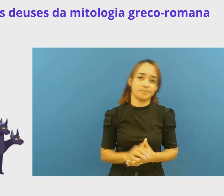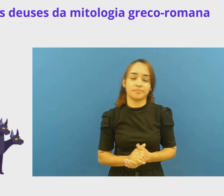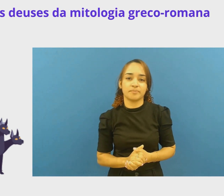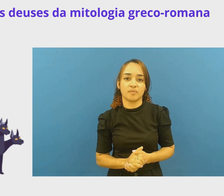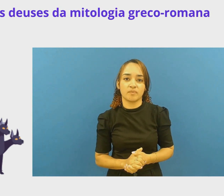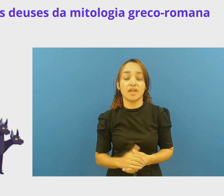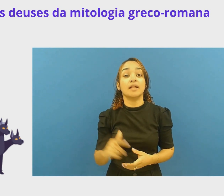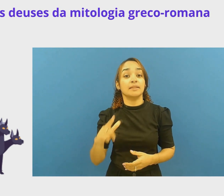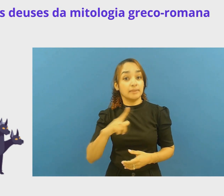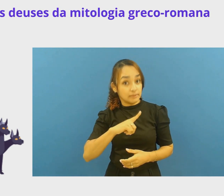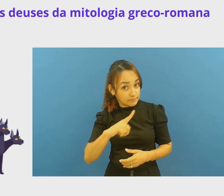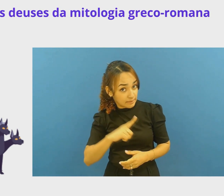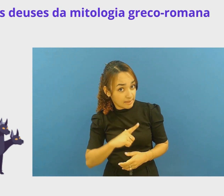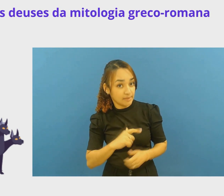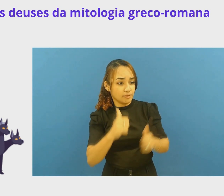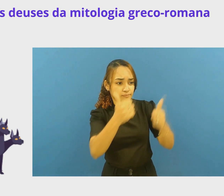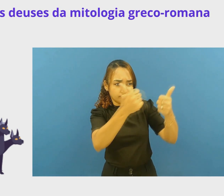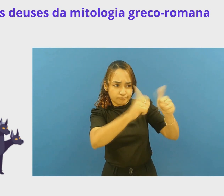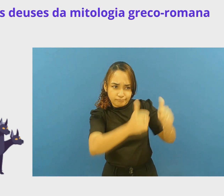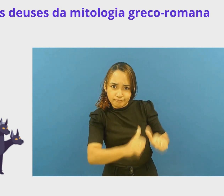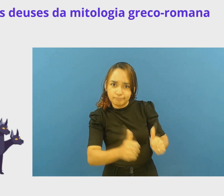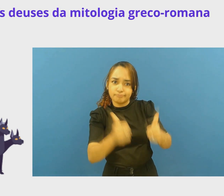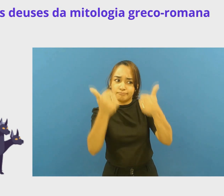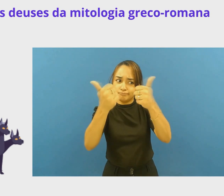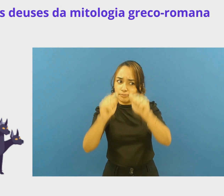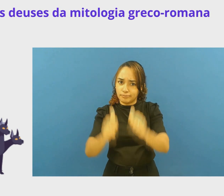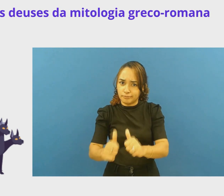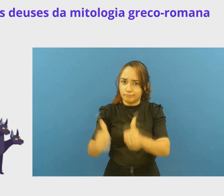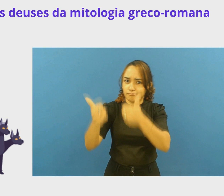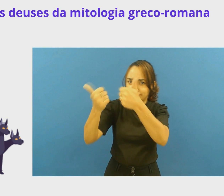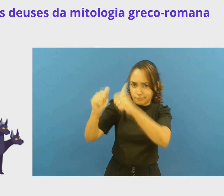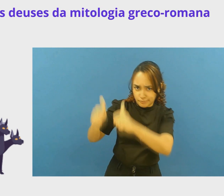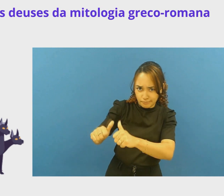E temos aqui alguns exemplos deles.